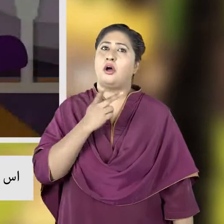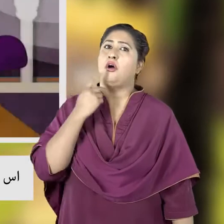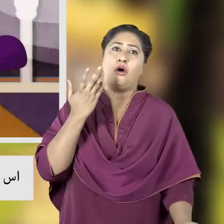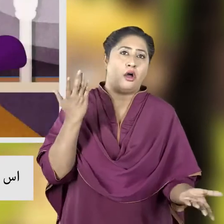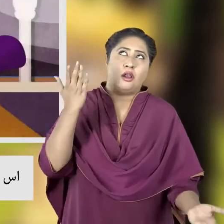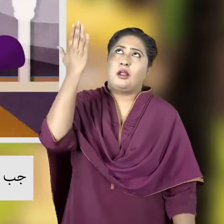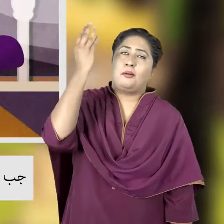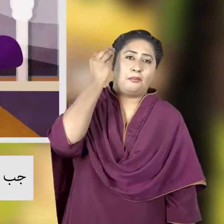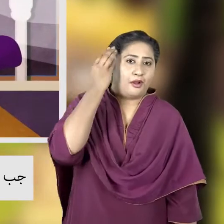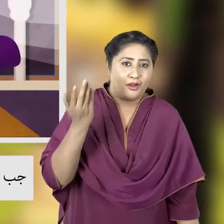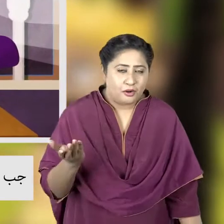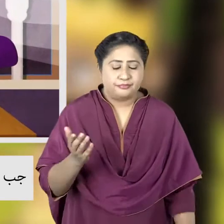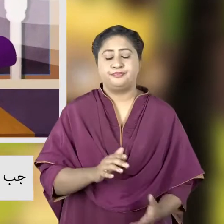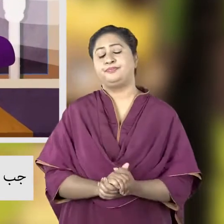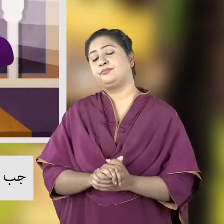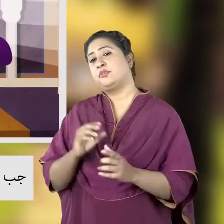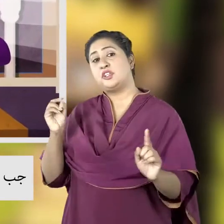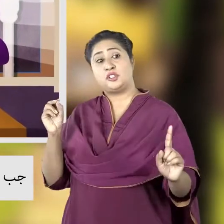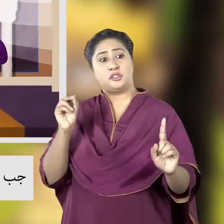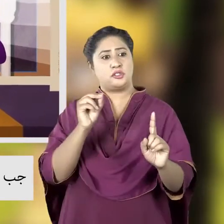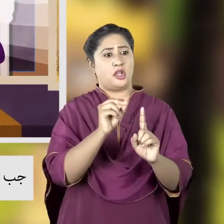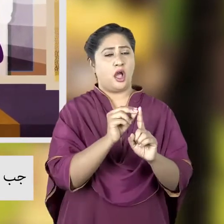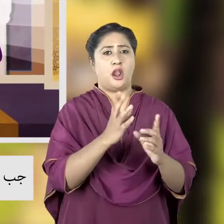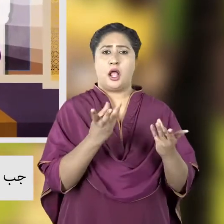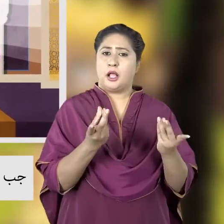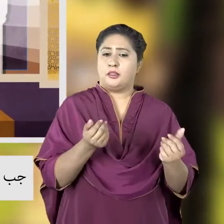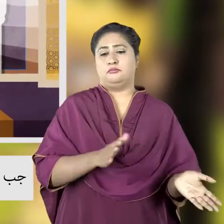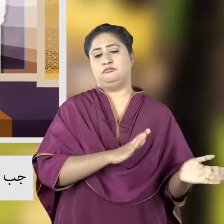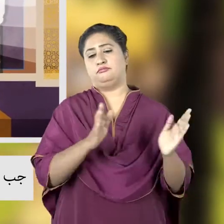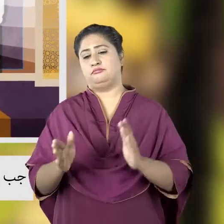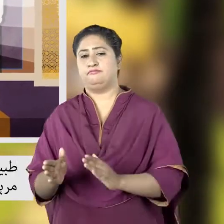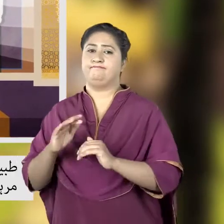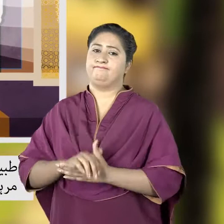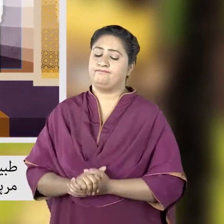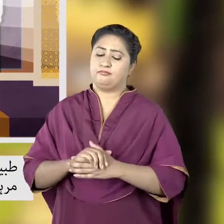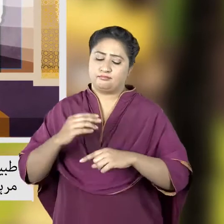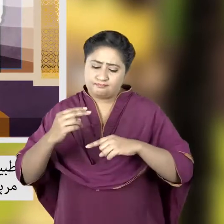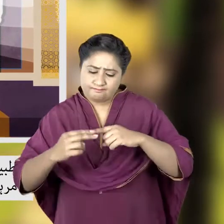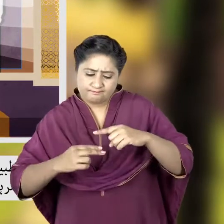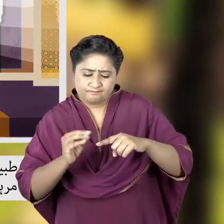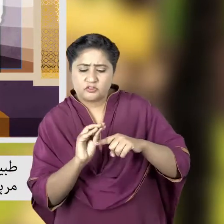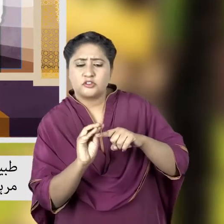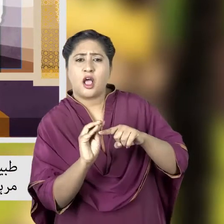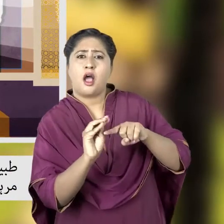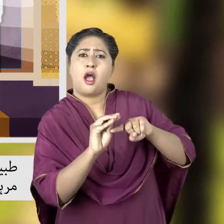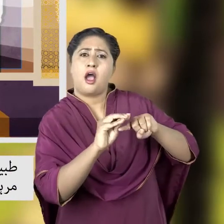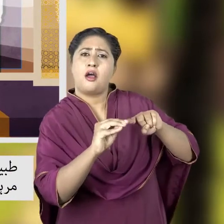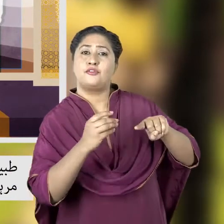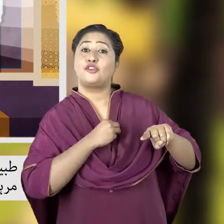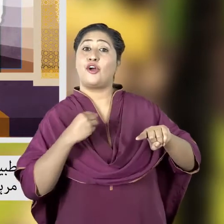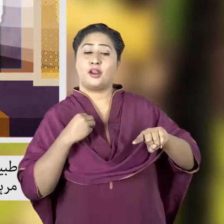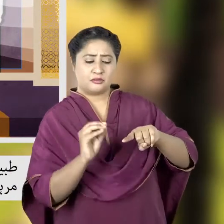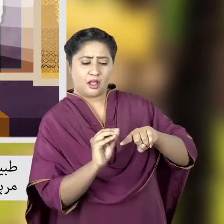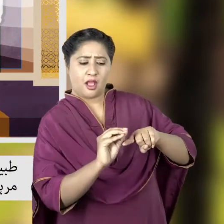ہے؟ جب وہ شکار سے واپس آئے زخم خراب ہو چکا تھا طبیب نے احتیاط سے زخم صاف کیا